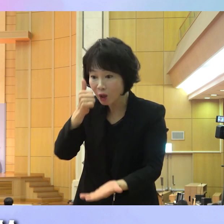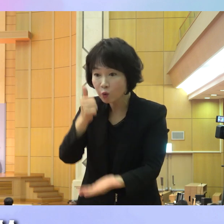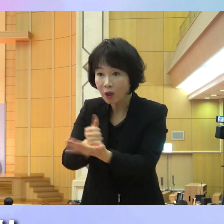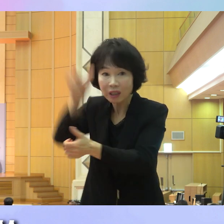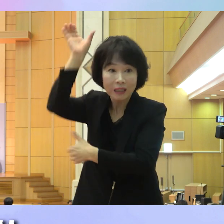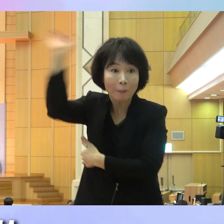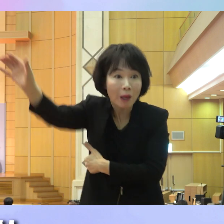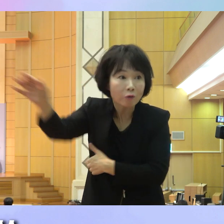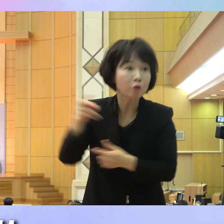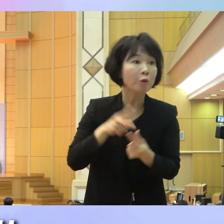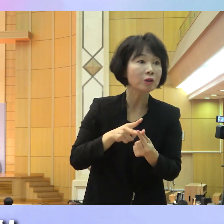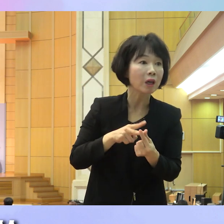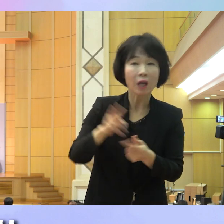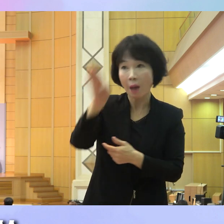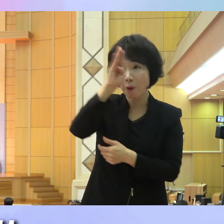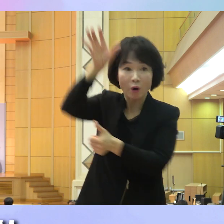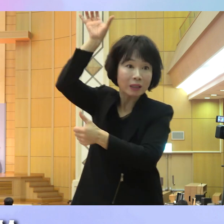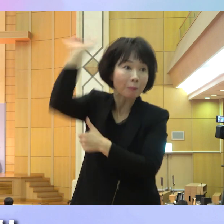않고 미혹당하지 않고